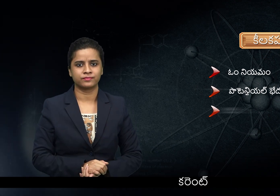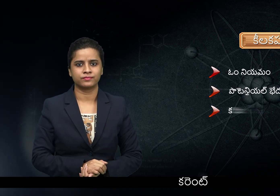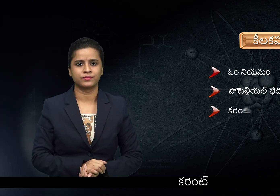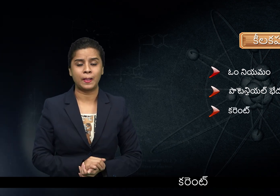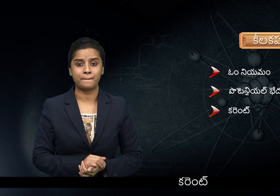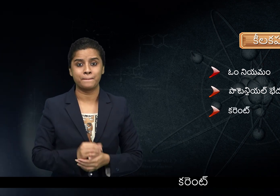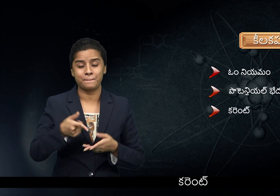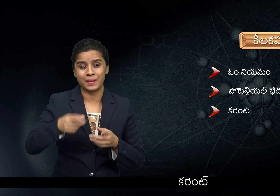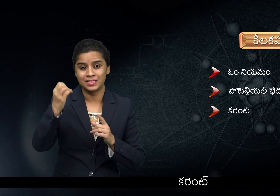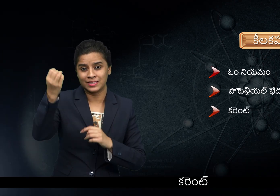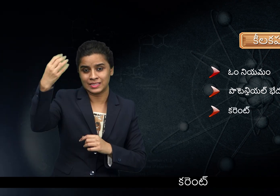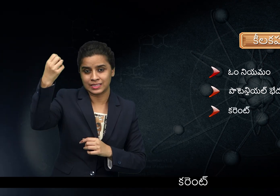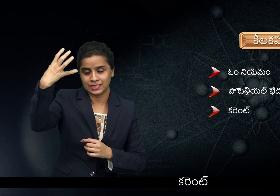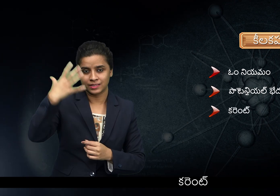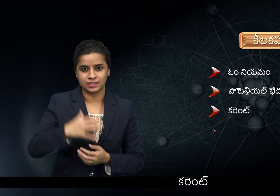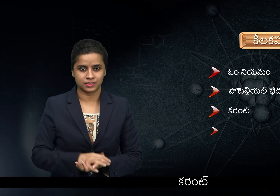కరెంట్,